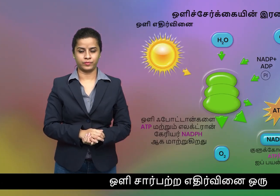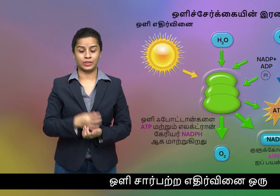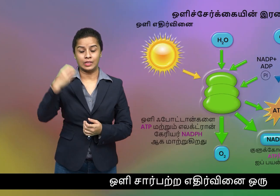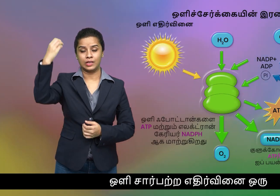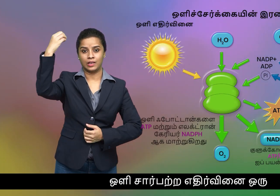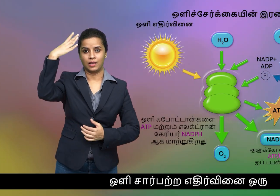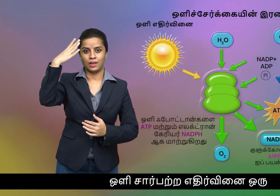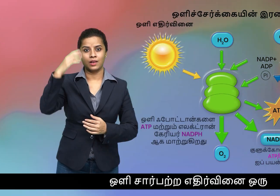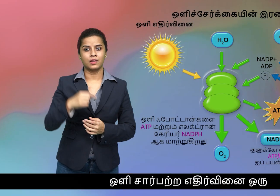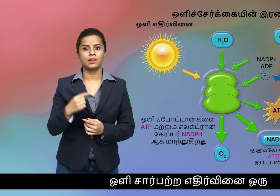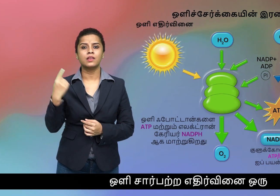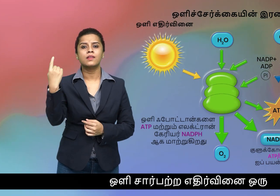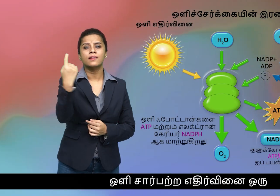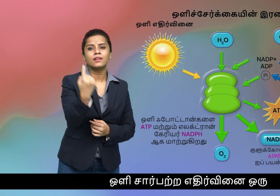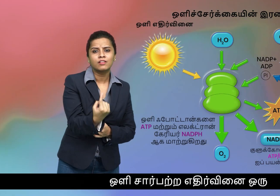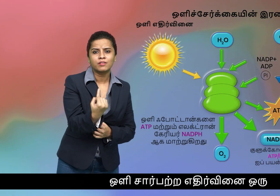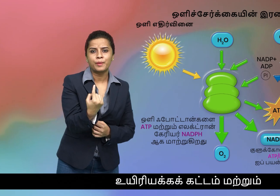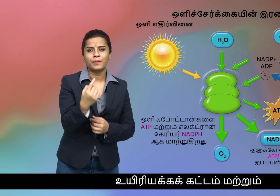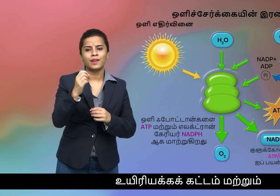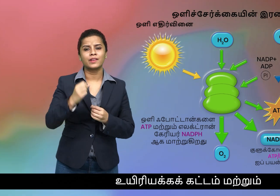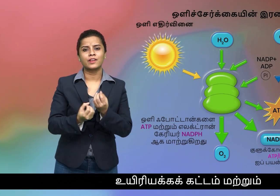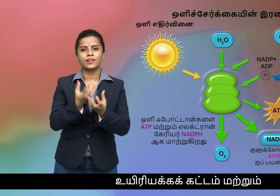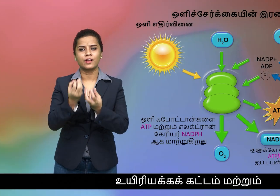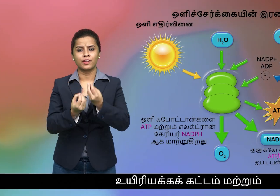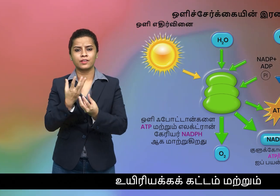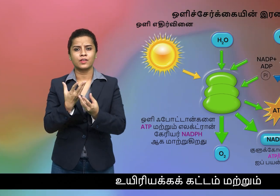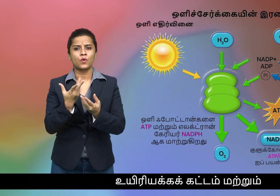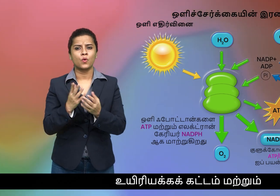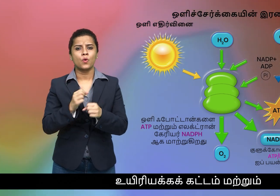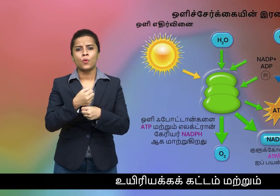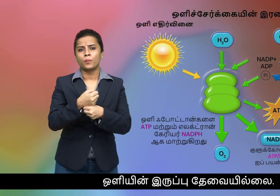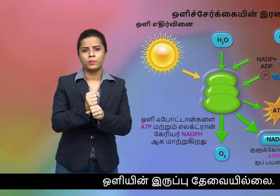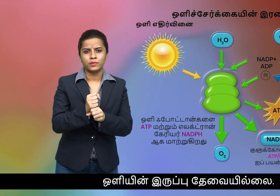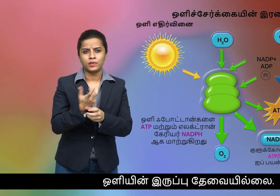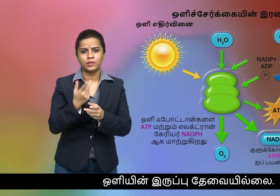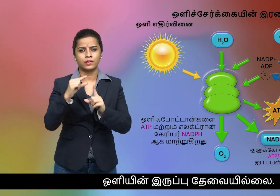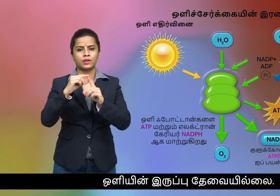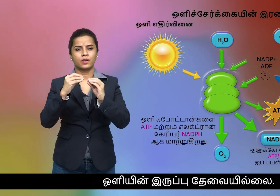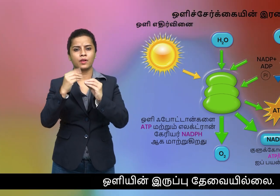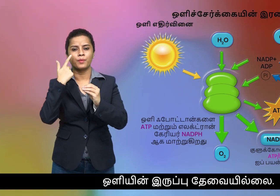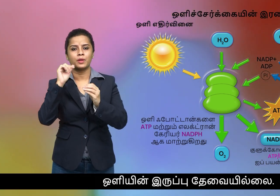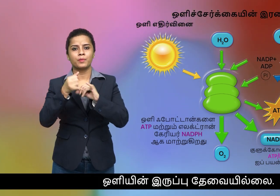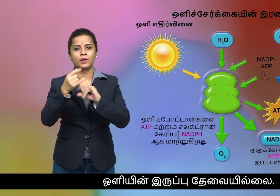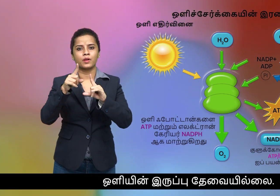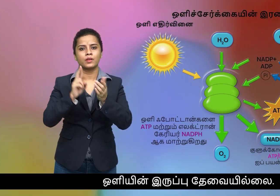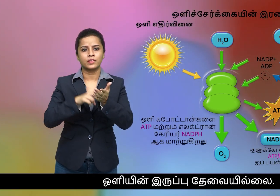ஒளி சார்பற்ற எதிர்வினை ஒரு உயிரியக்க கட்டம் மற்றும் ஒளியின் இருப்பு தேவையில்லை.